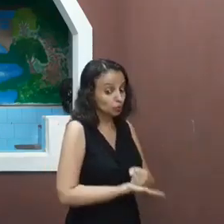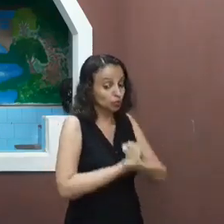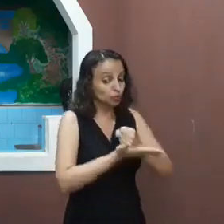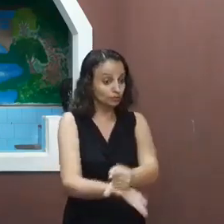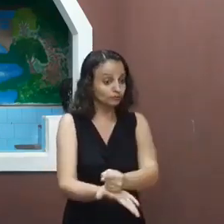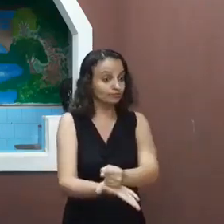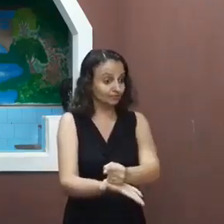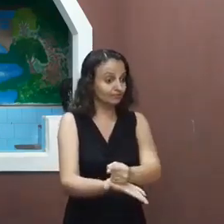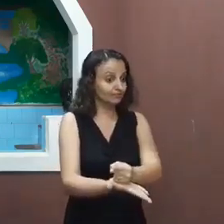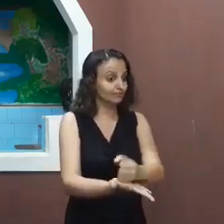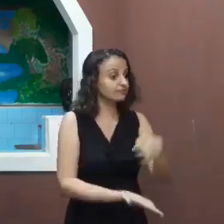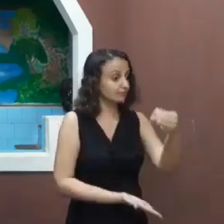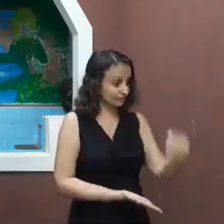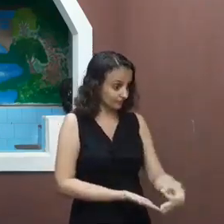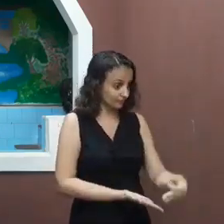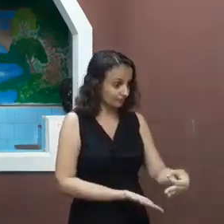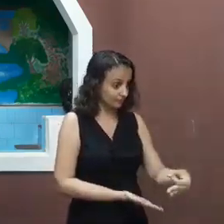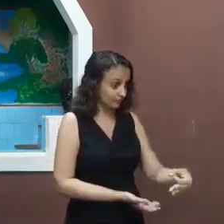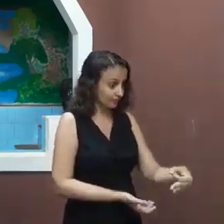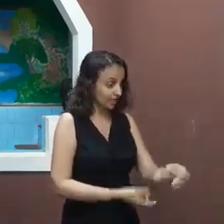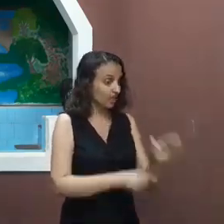necessidade do outro.